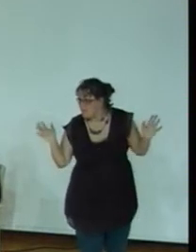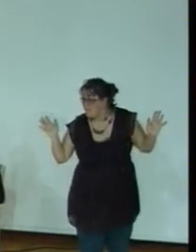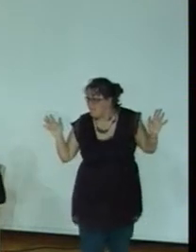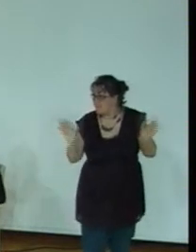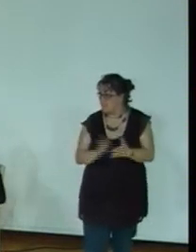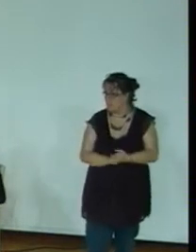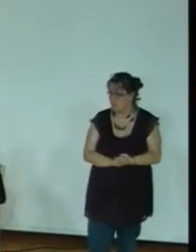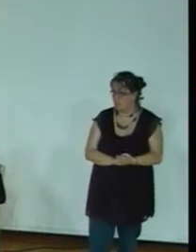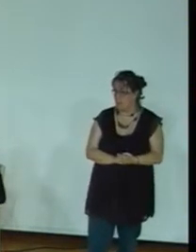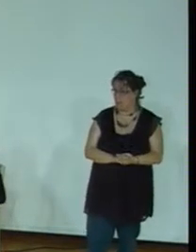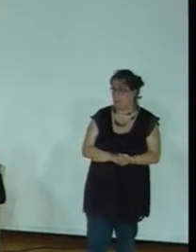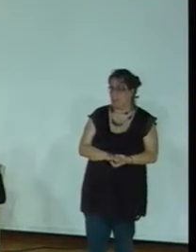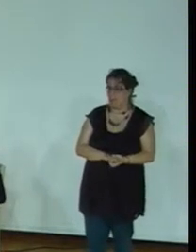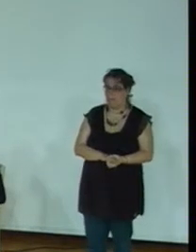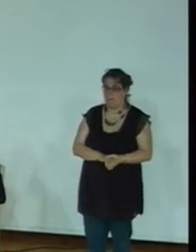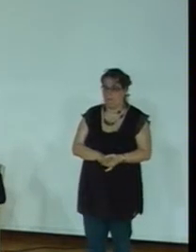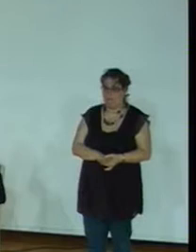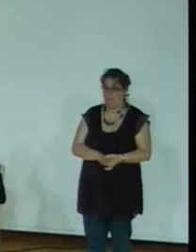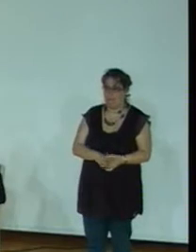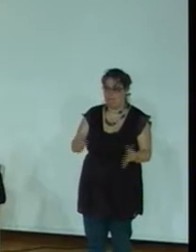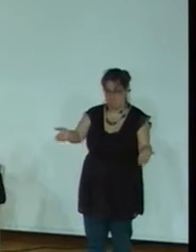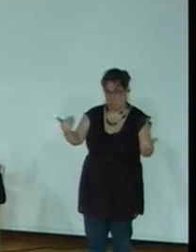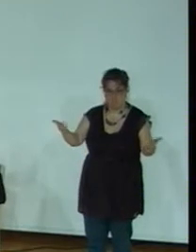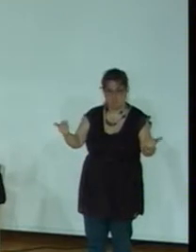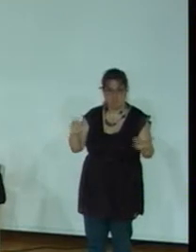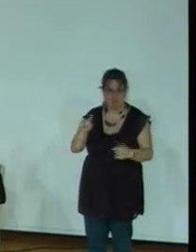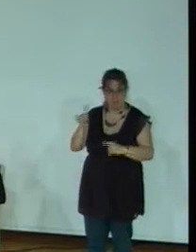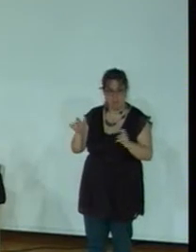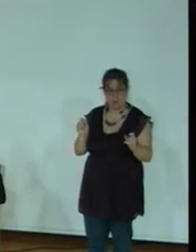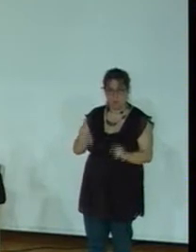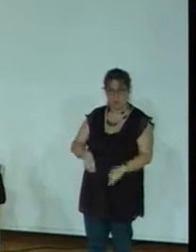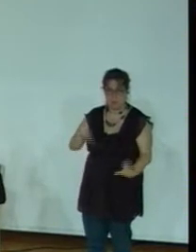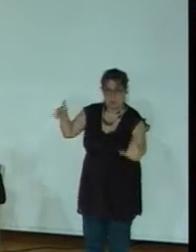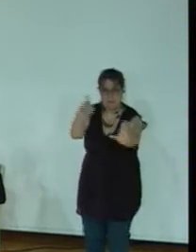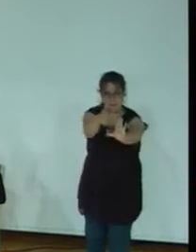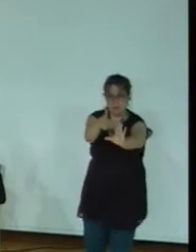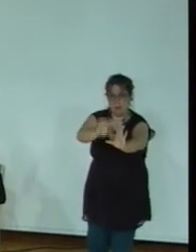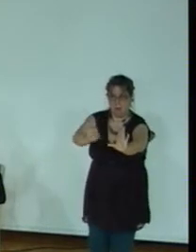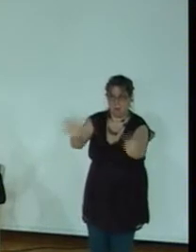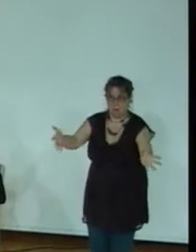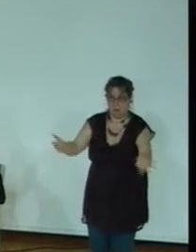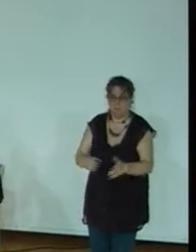Une autre question, je vous prie. Ne soyez pas timide, hein. La caméra pointe pas sur vous.